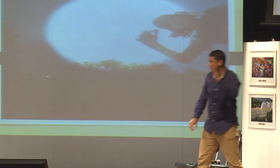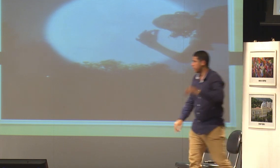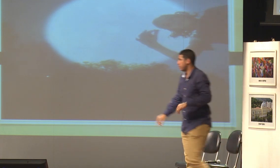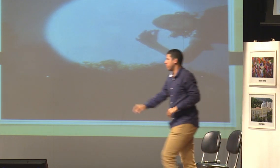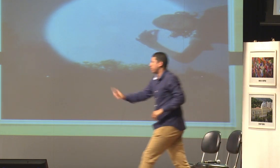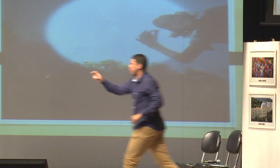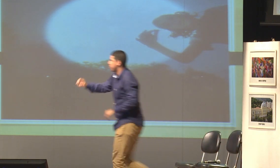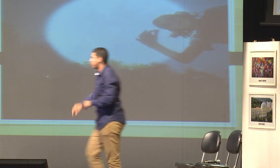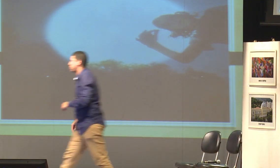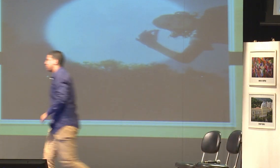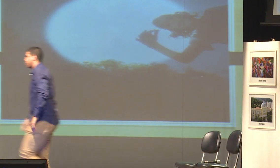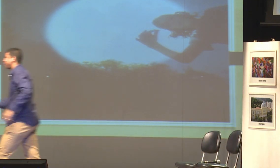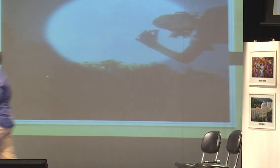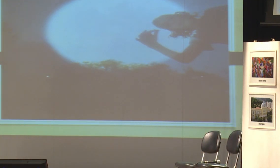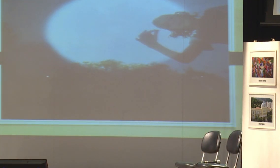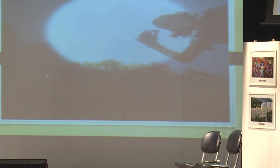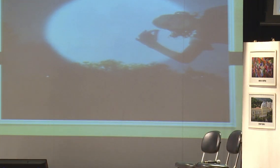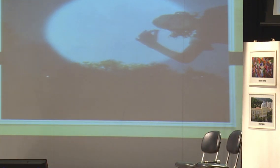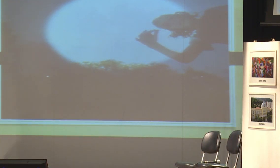Esse filme, são 5 perguntas.